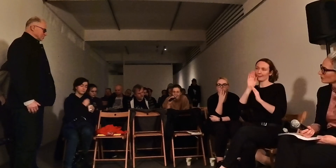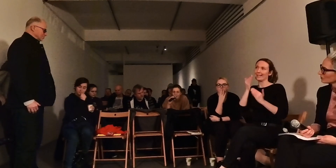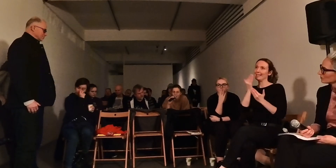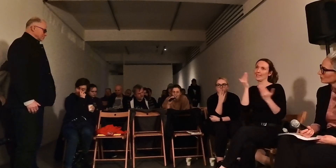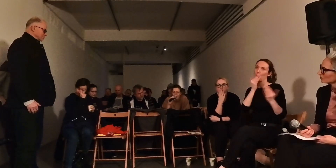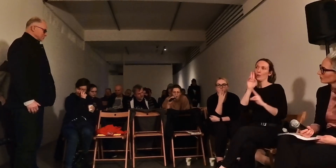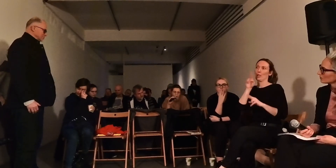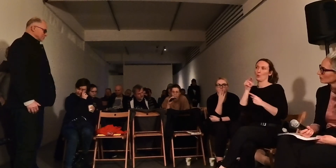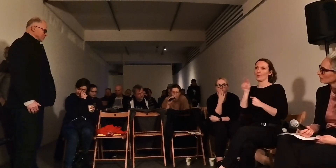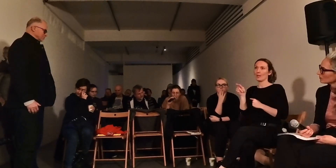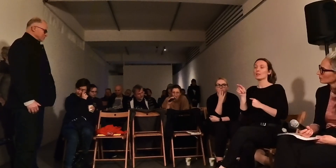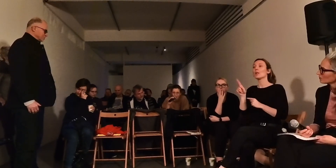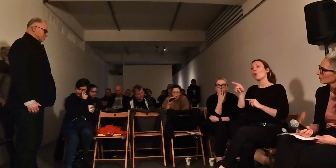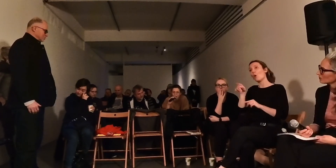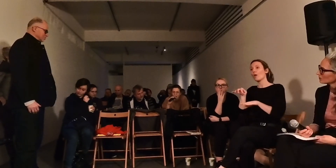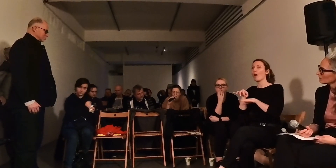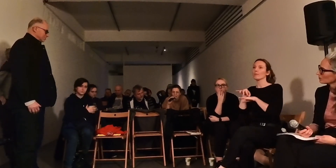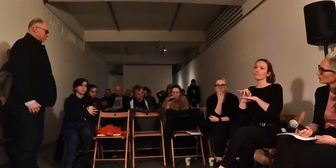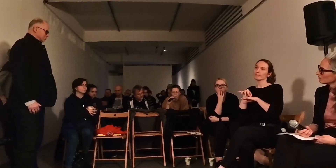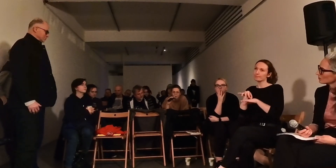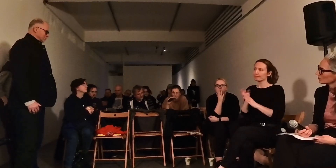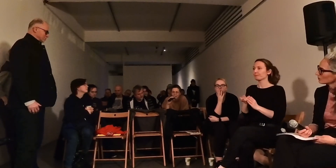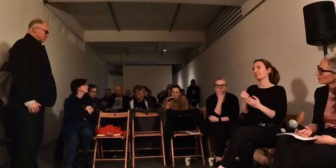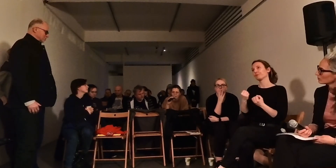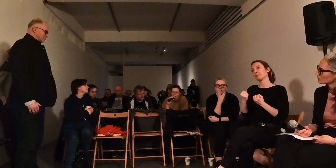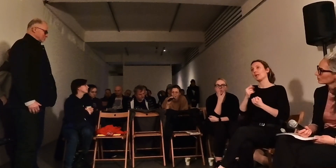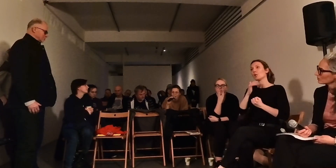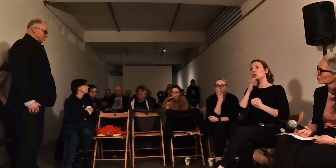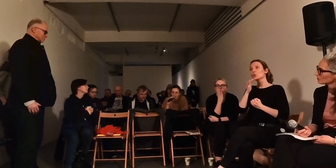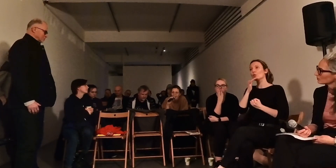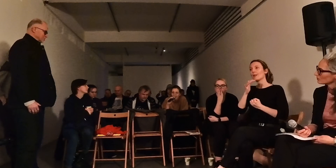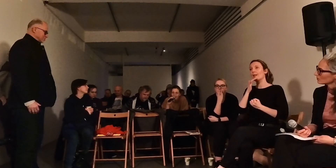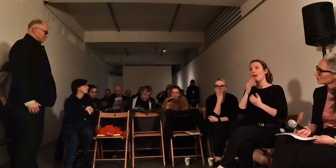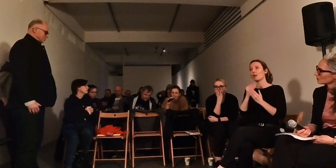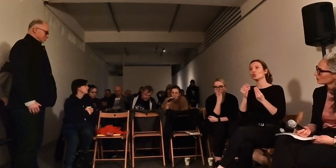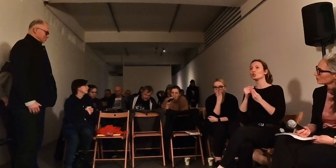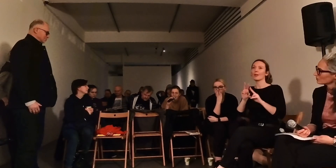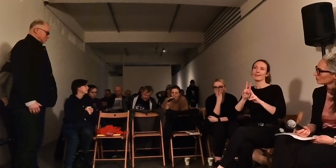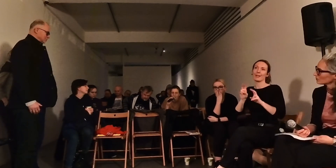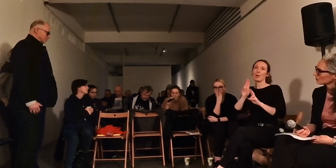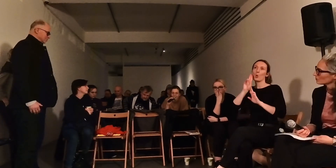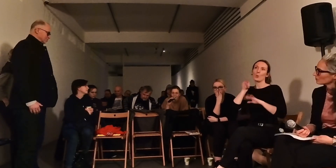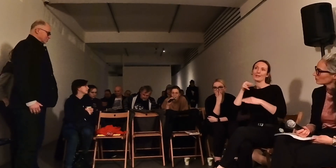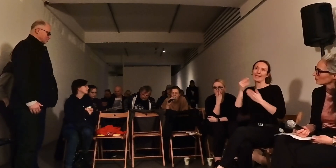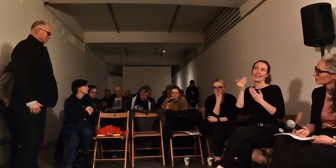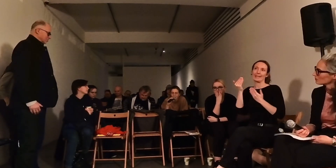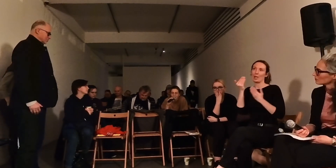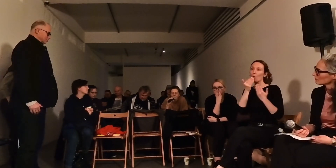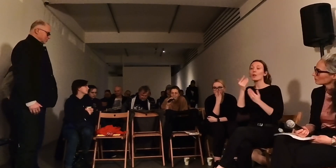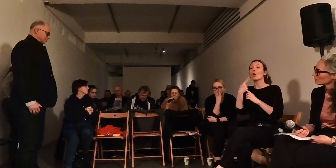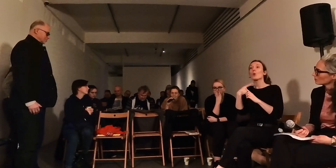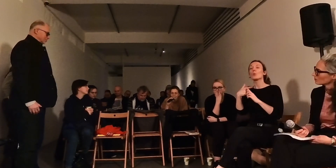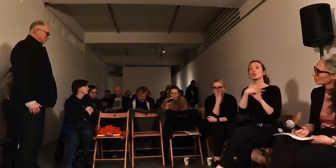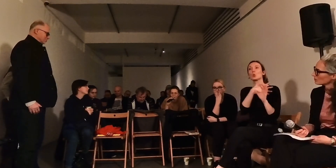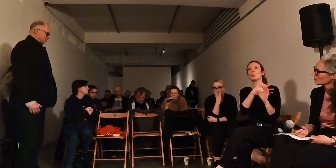vlastně vedla jakoby přednášku o krip umění, krip teorii a nějaký jako radikální